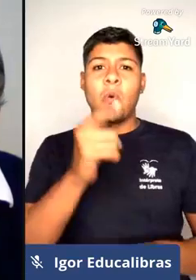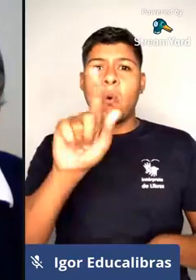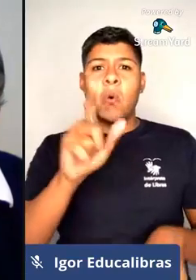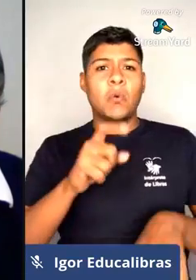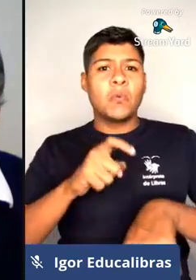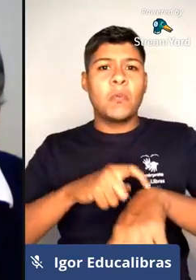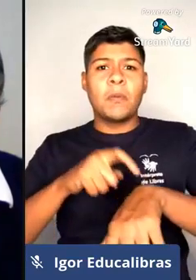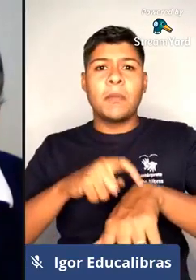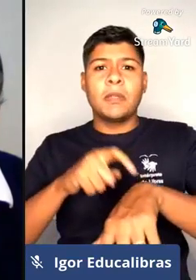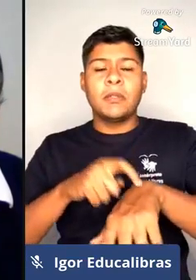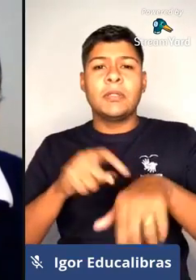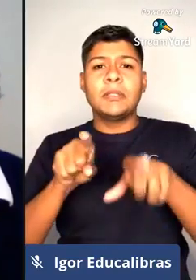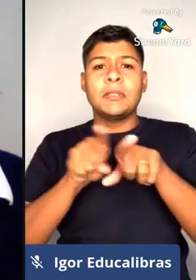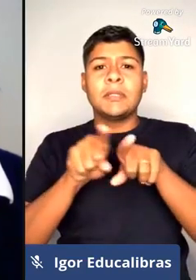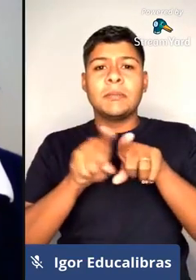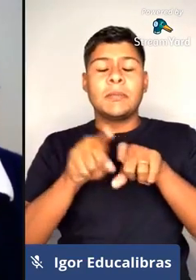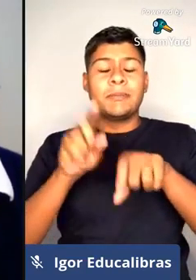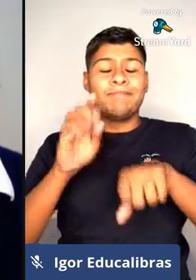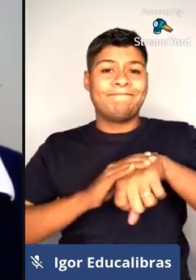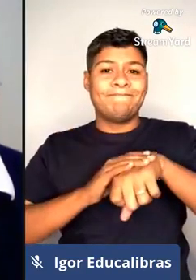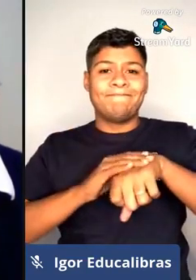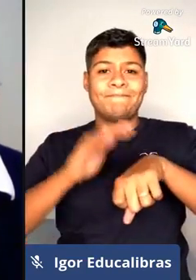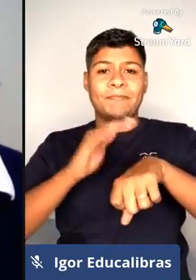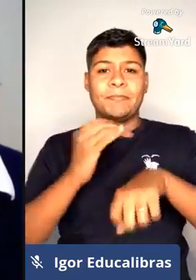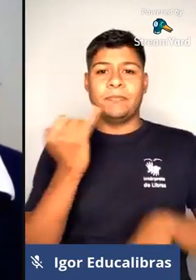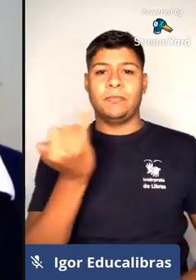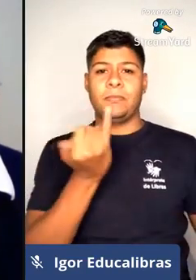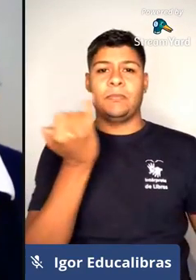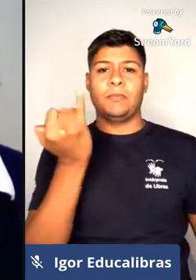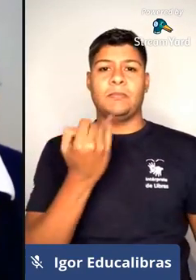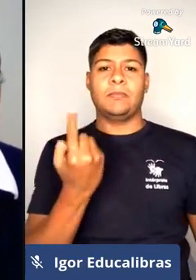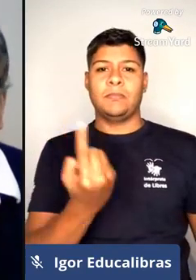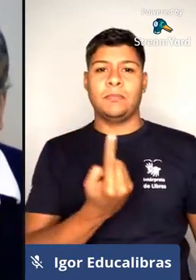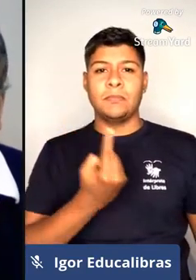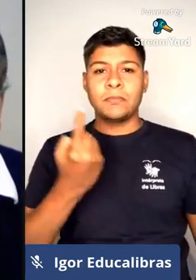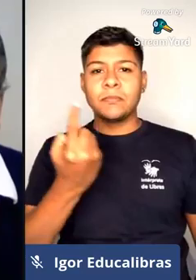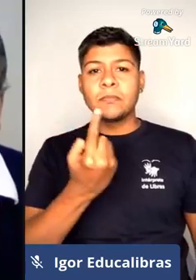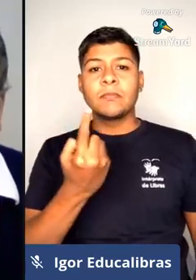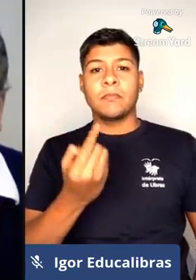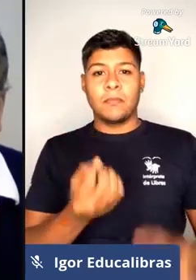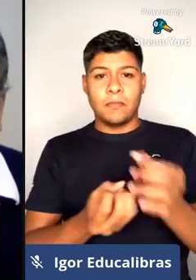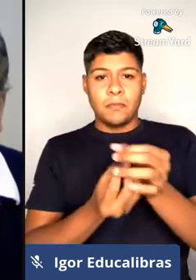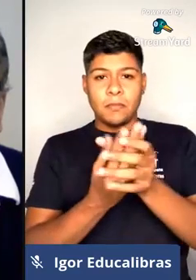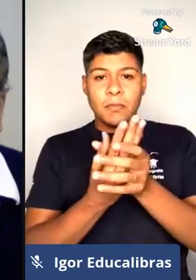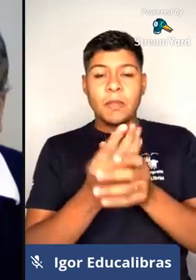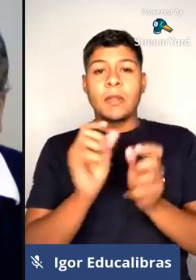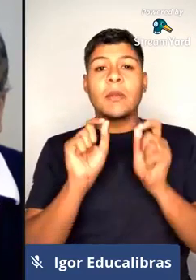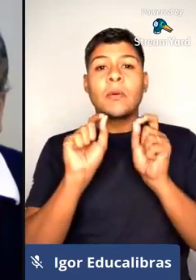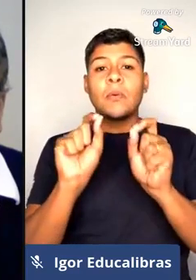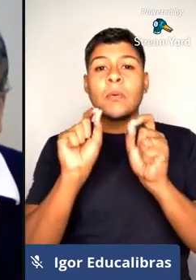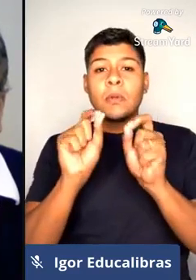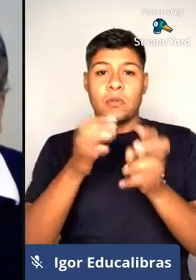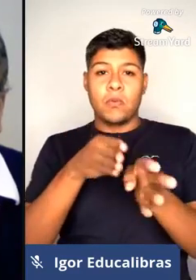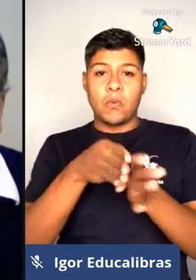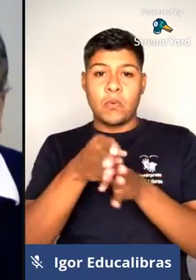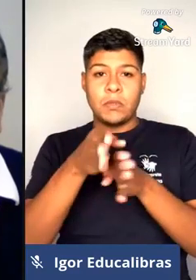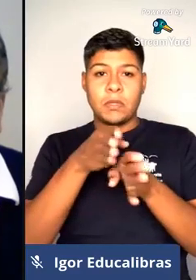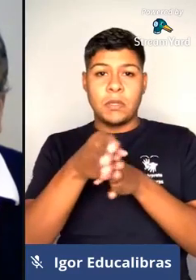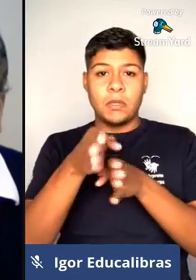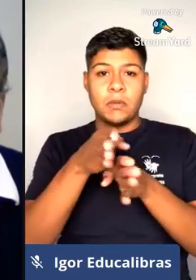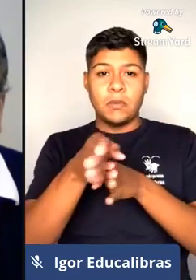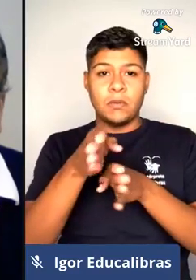momentos que também foram muito importantes para a gente, que é a criação do Conselho